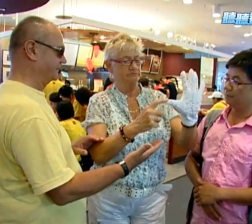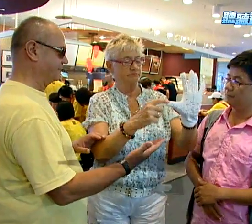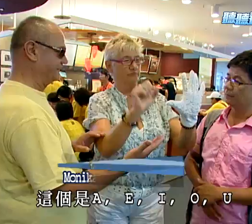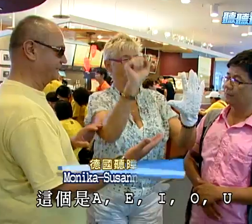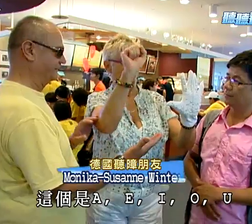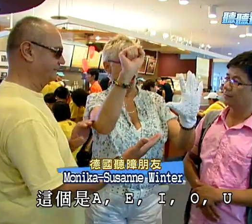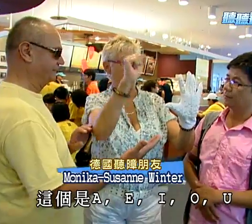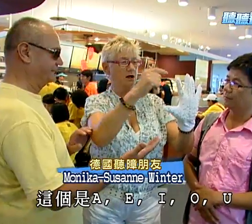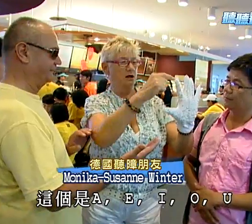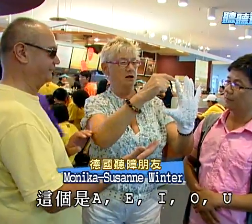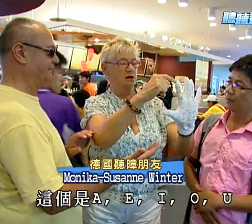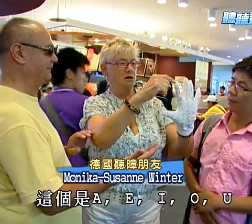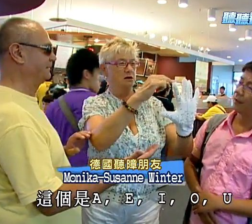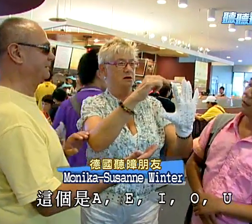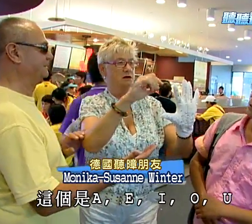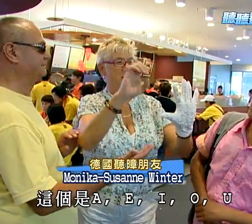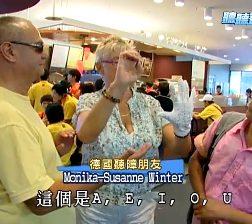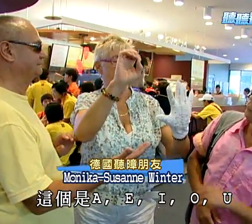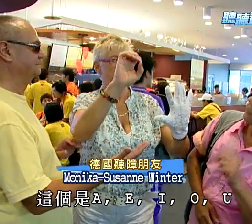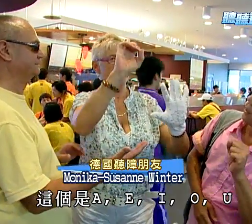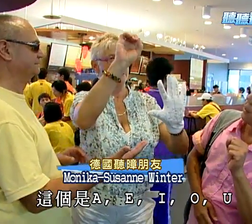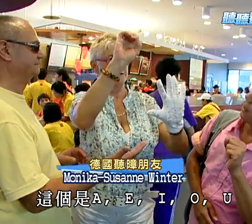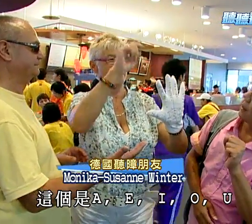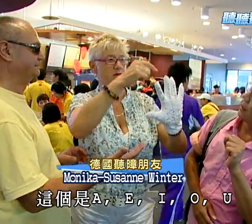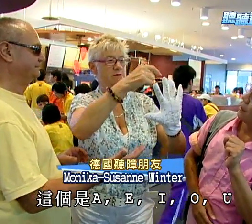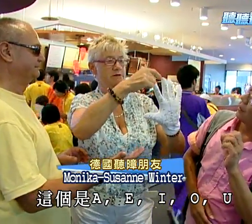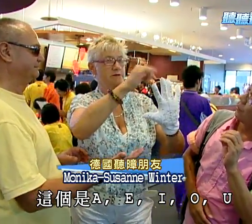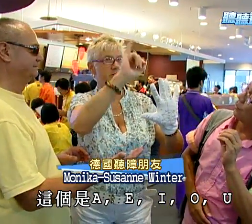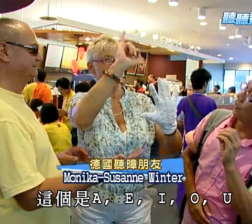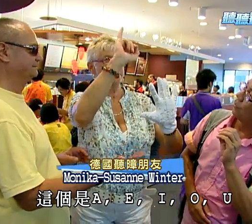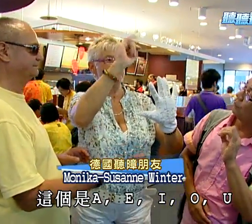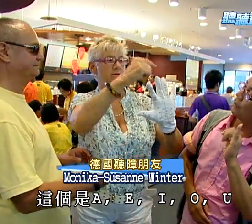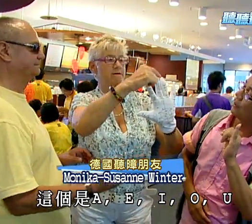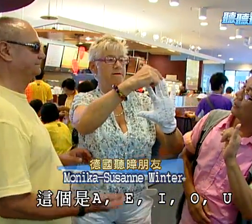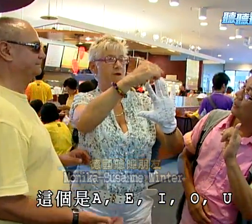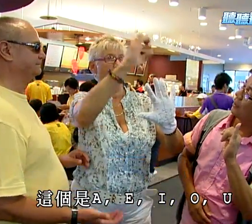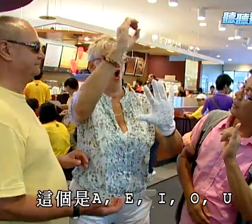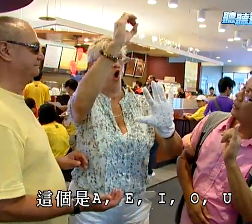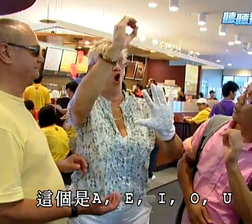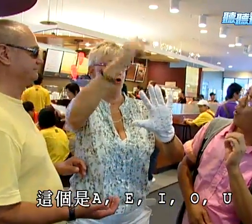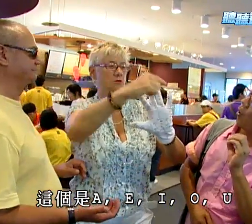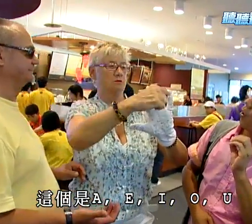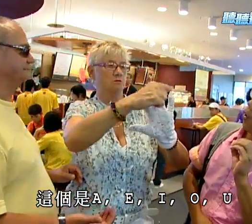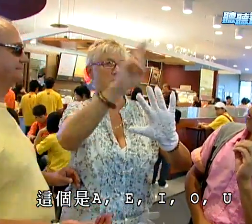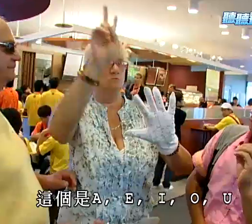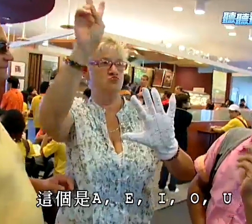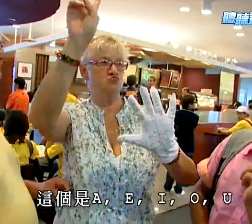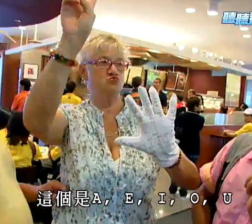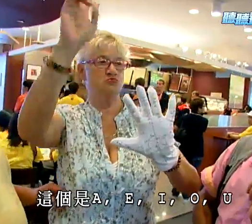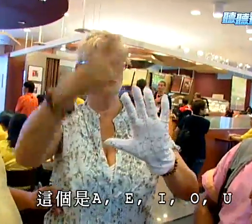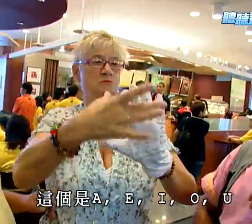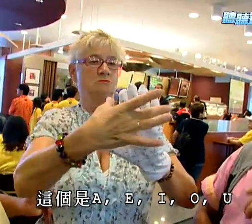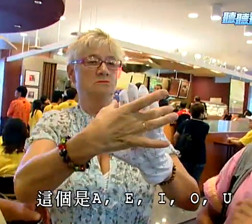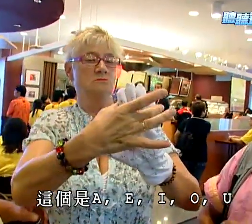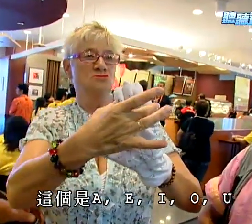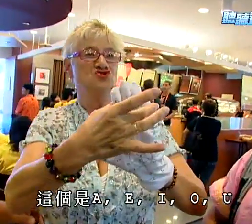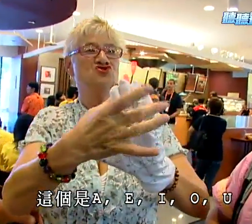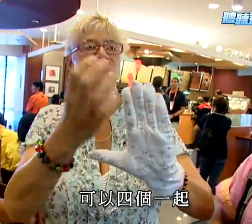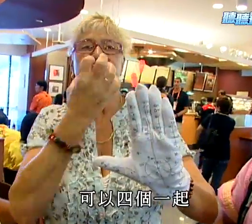这个是 A E I O U， 可以4个